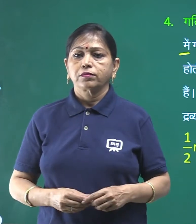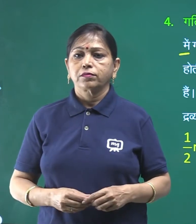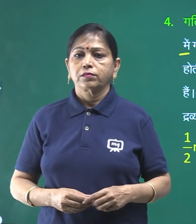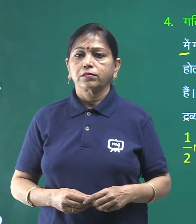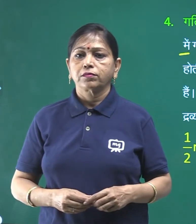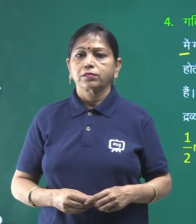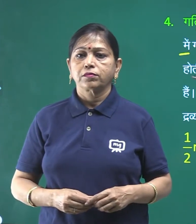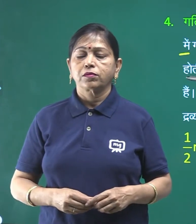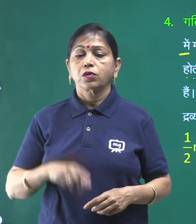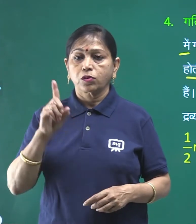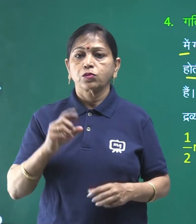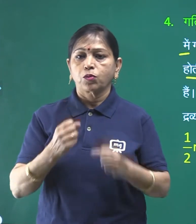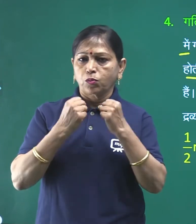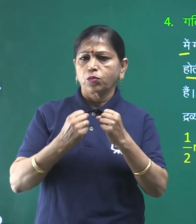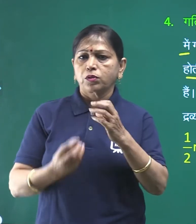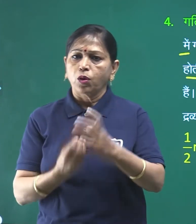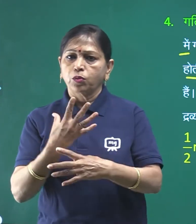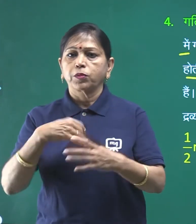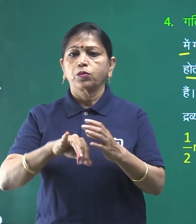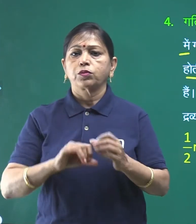जो ऊर्जा उत्पन्न होती है